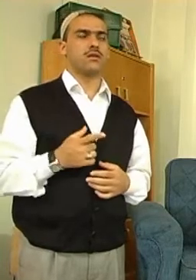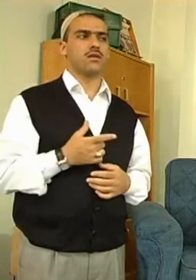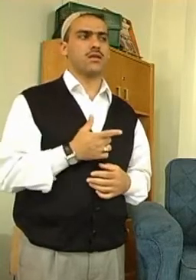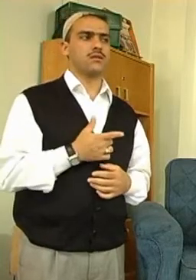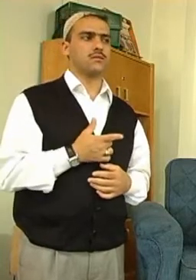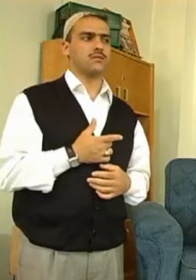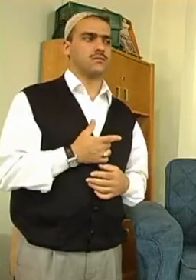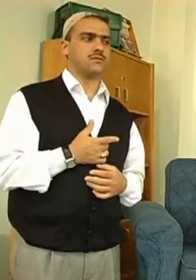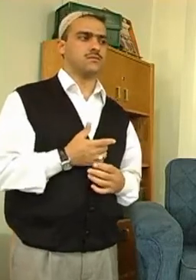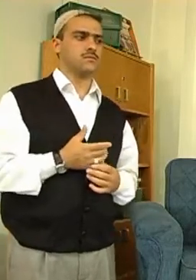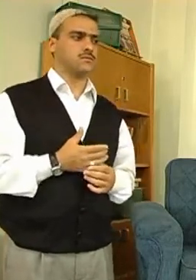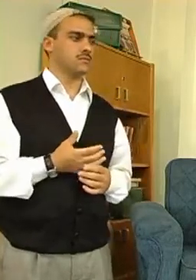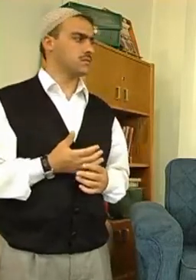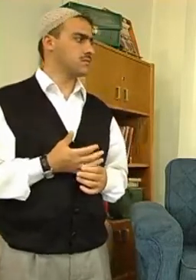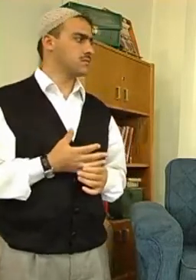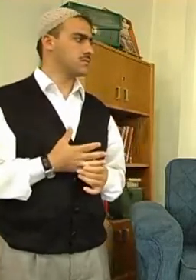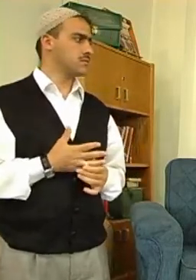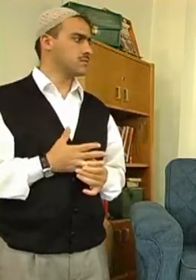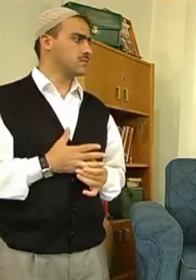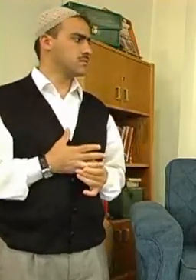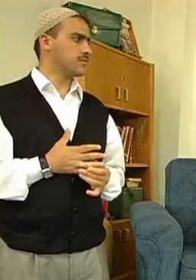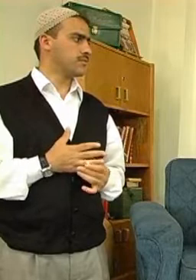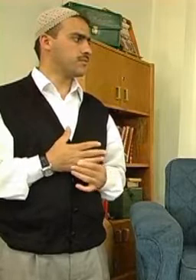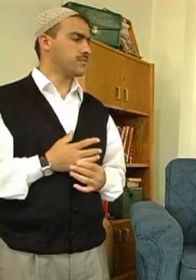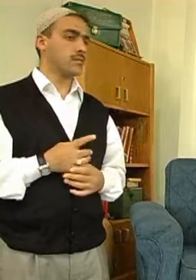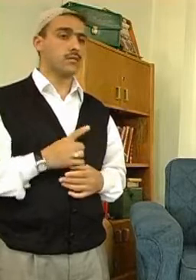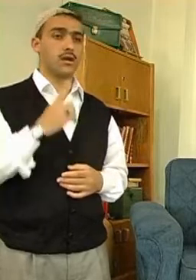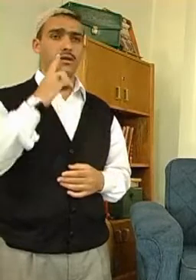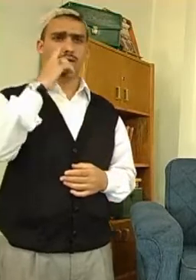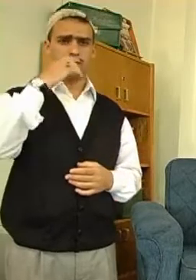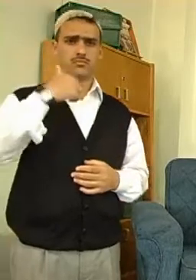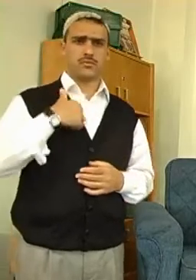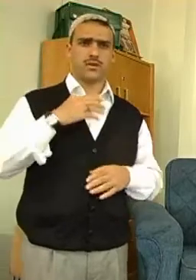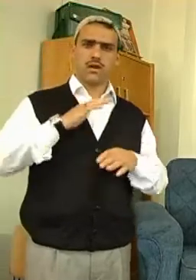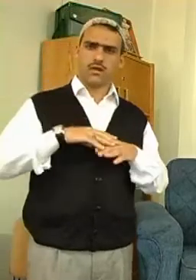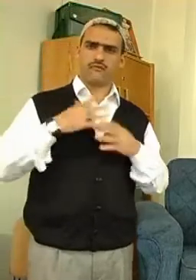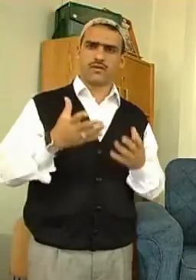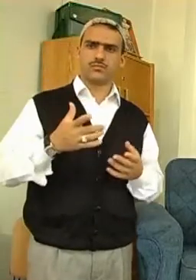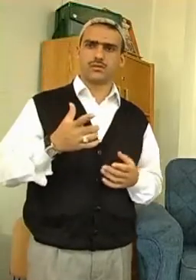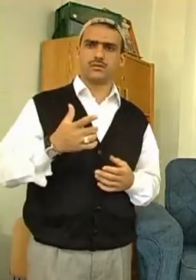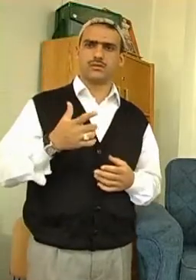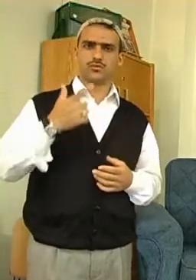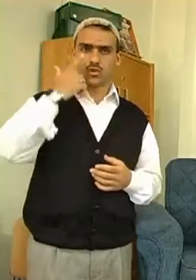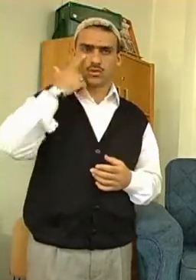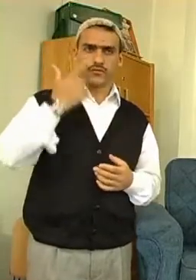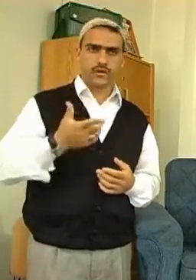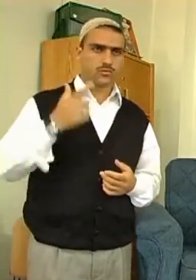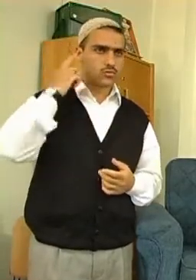ederse. Yani verilen cihazatı yanlış kullanırsa o zaman da tabii esfel safiline düşüyor. Yine derslerde örnek